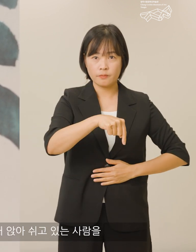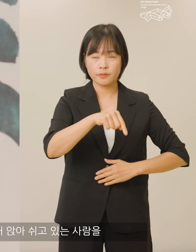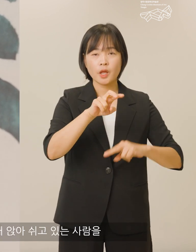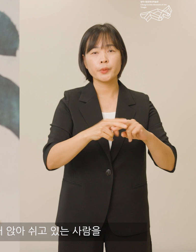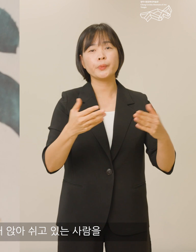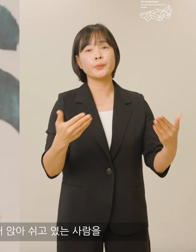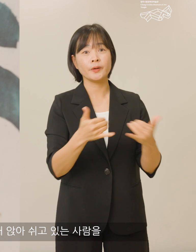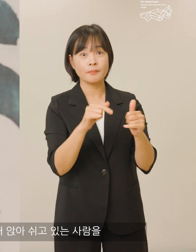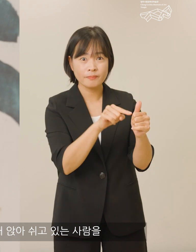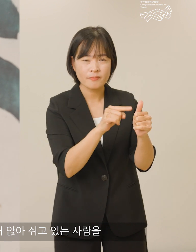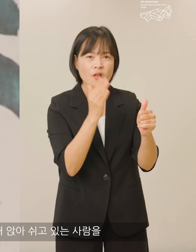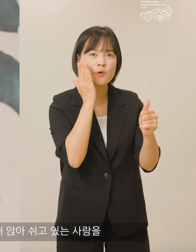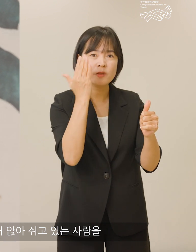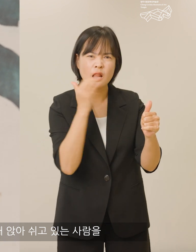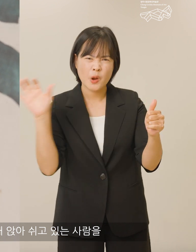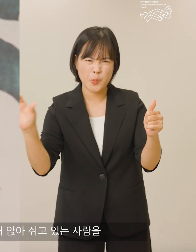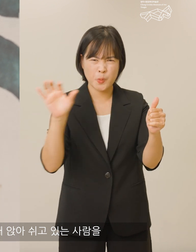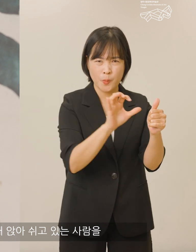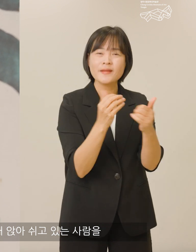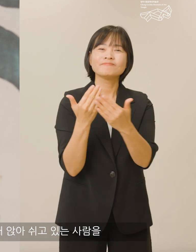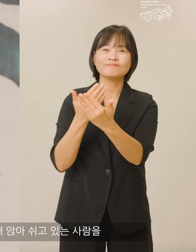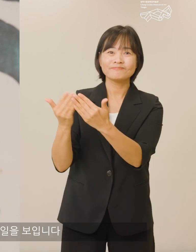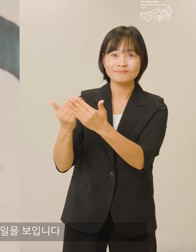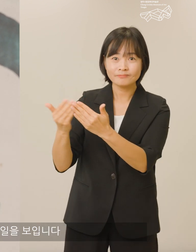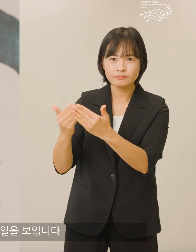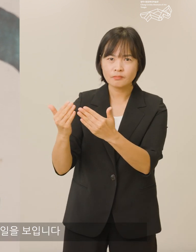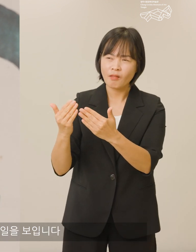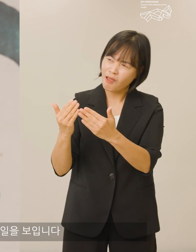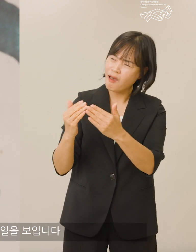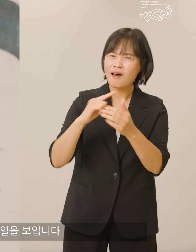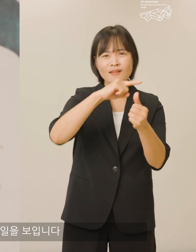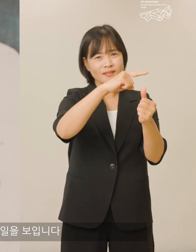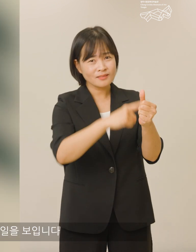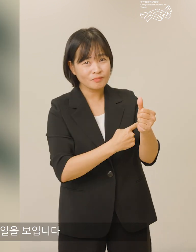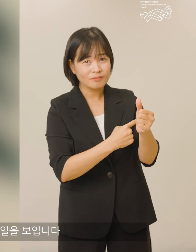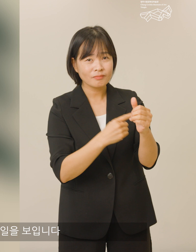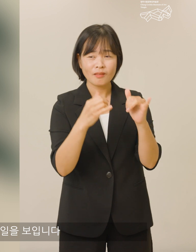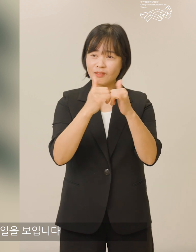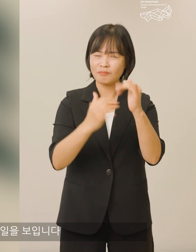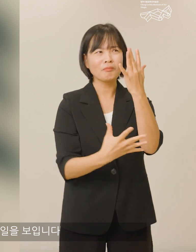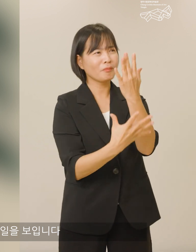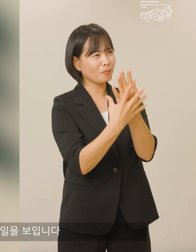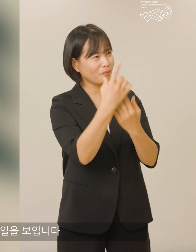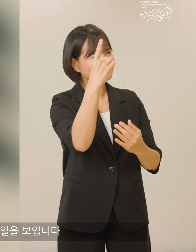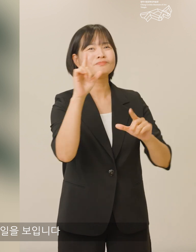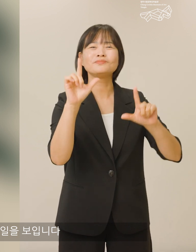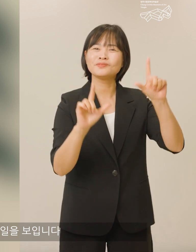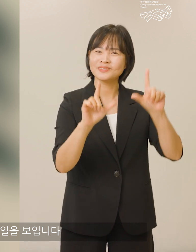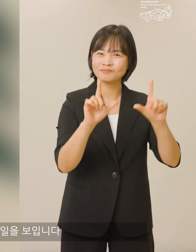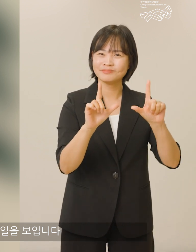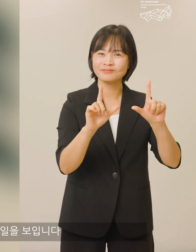한 그루와 그 아래에 앉아 쉬고 있는 사람을 같은 색으로 나타내 자연과 사람의 합의를